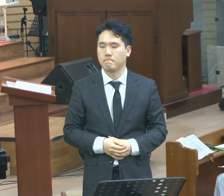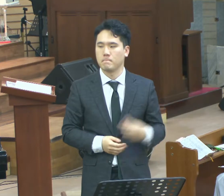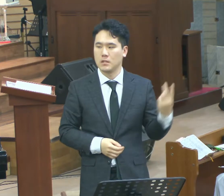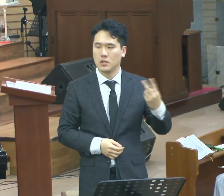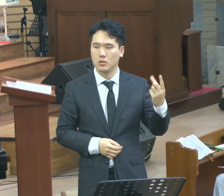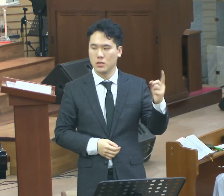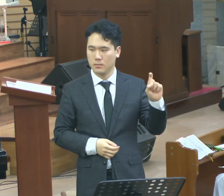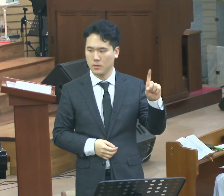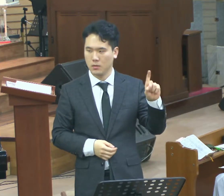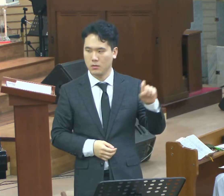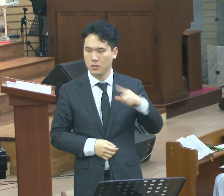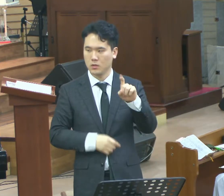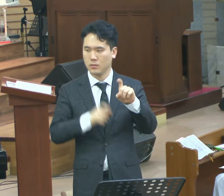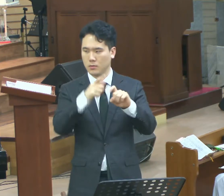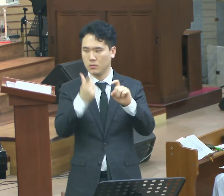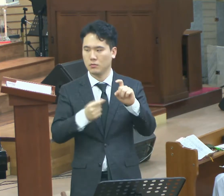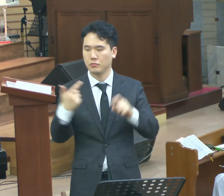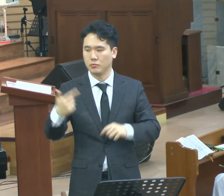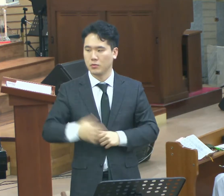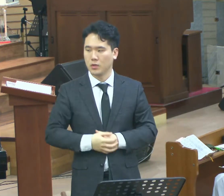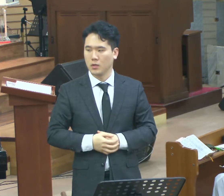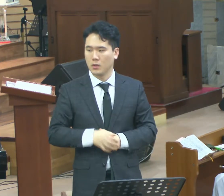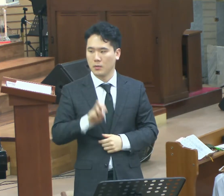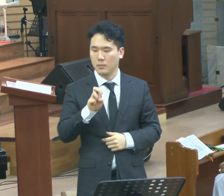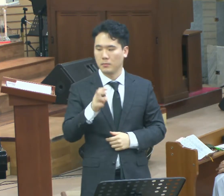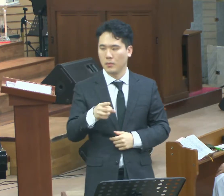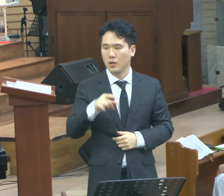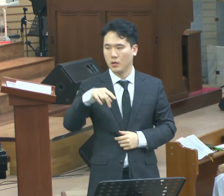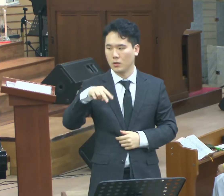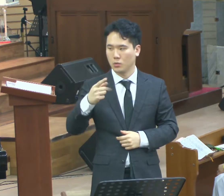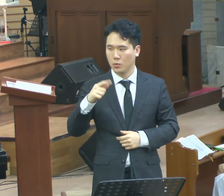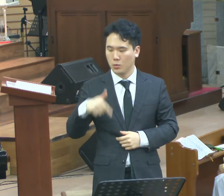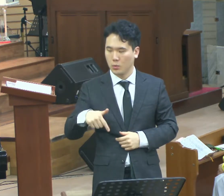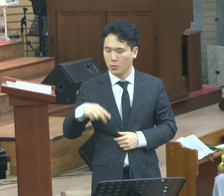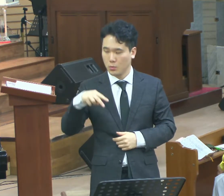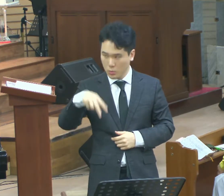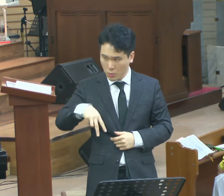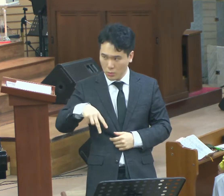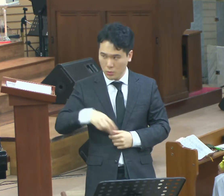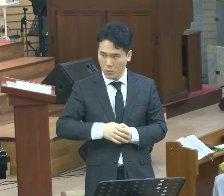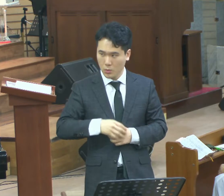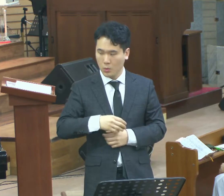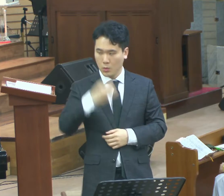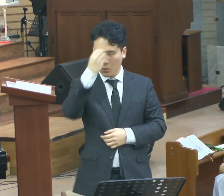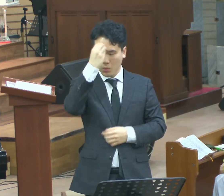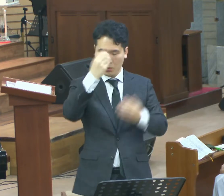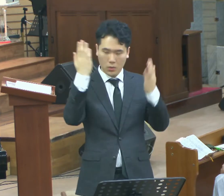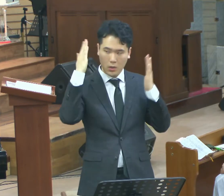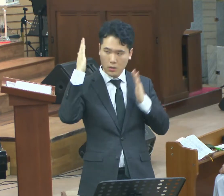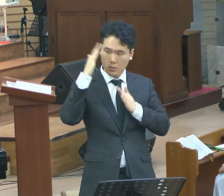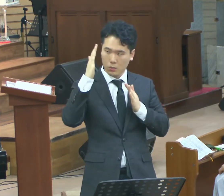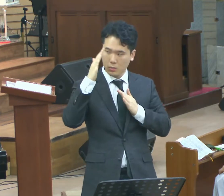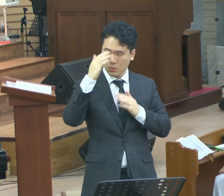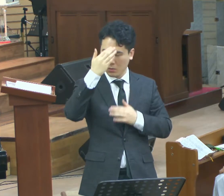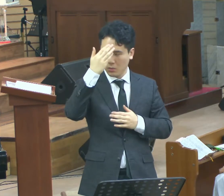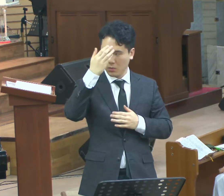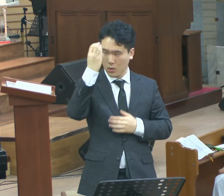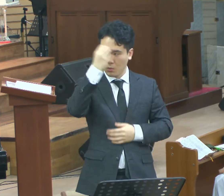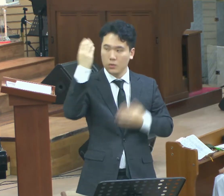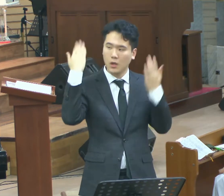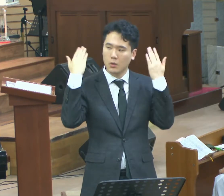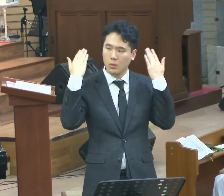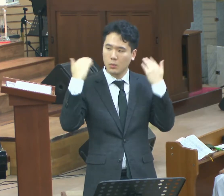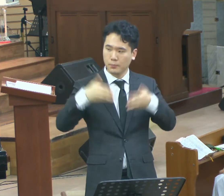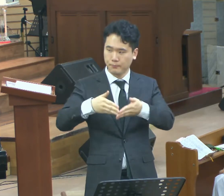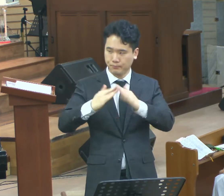2011년 11월 6일 매석고등학교 기숙사 준공. 이 사진 보세요. 이 두 동인데 한